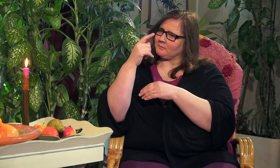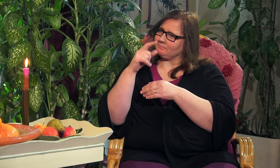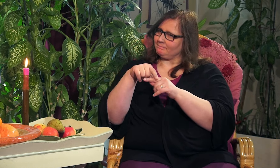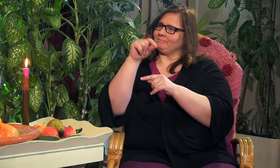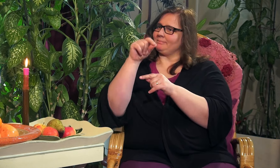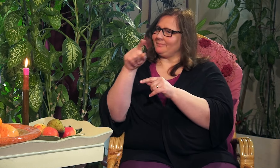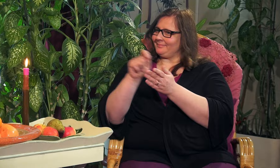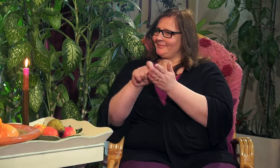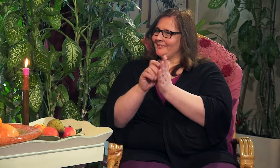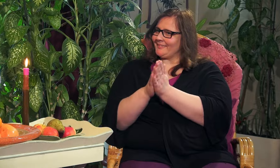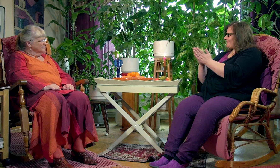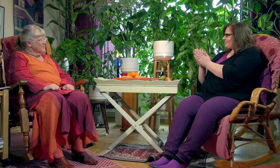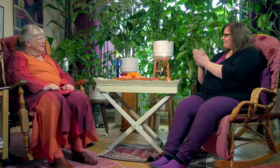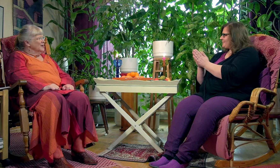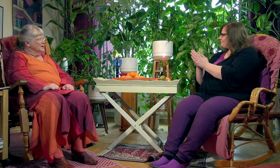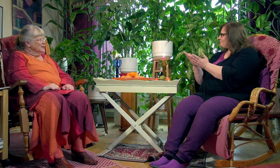Yksin tein tieni viitat. Yksin tein tieni viitat.